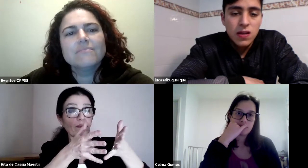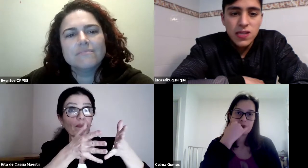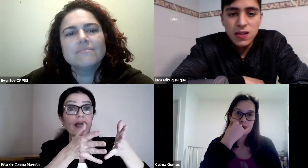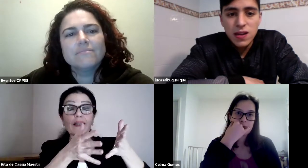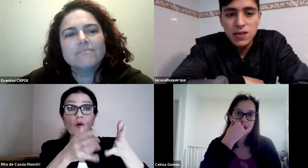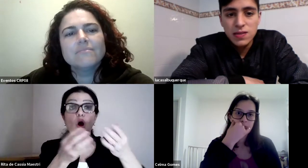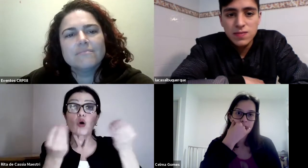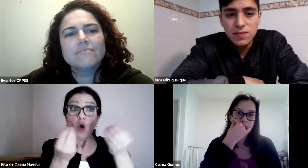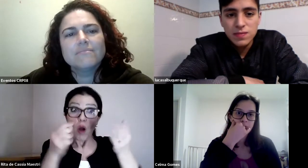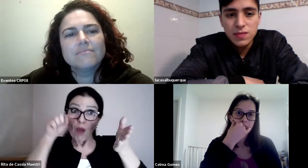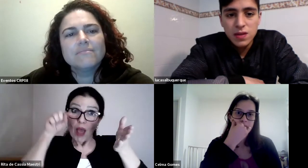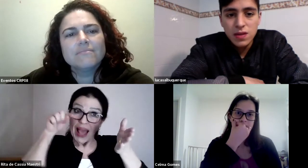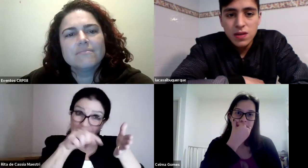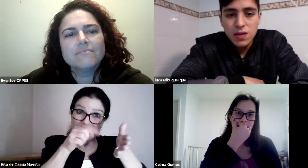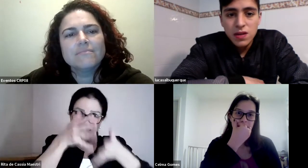É a língua de sinais.